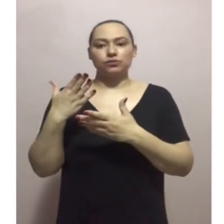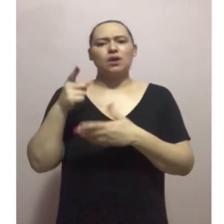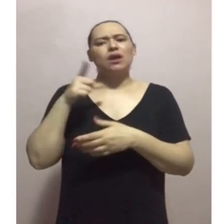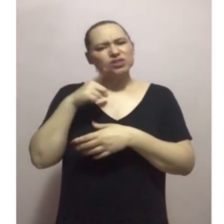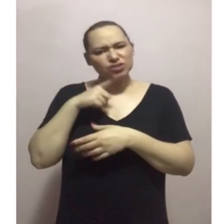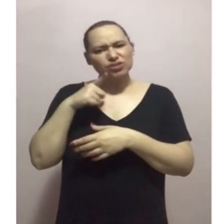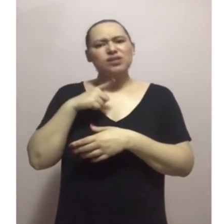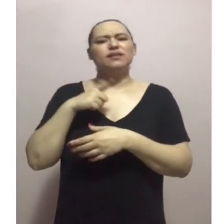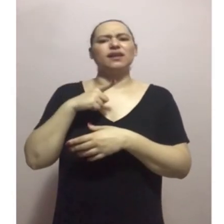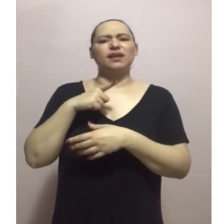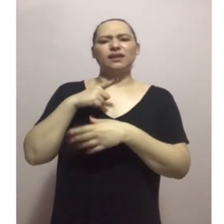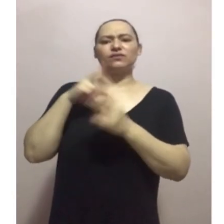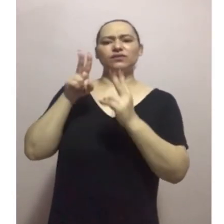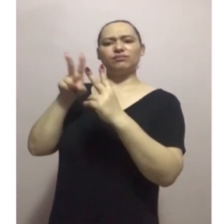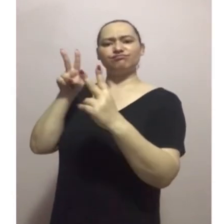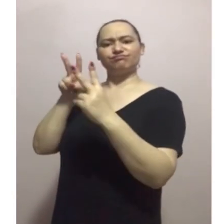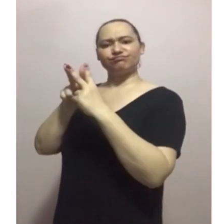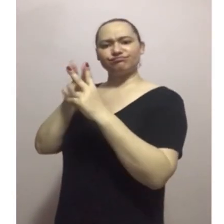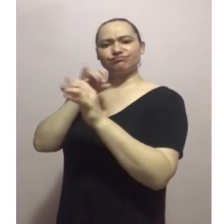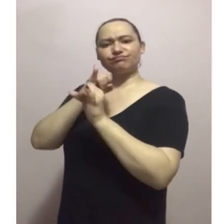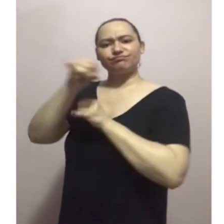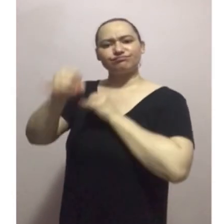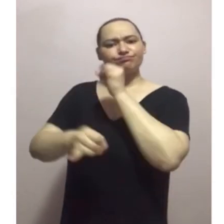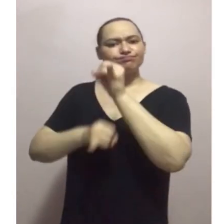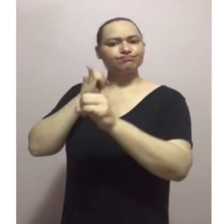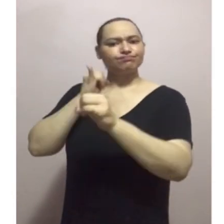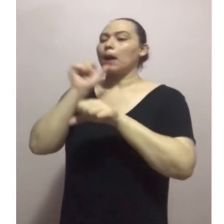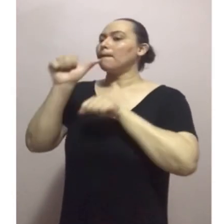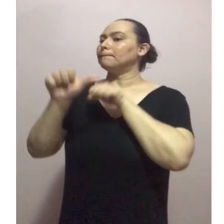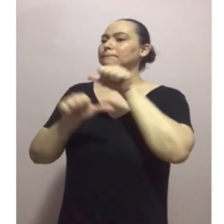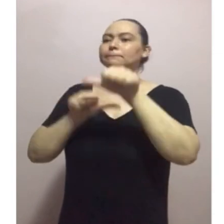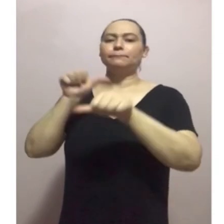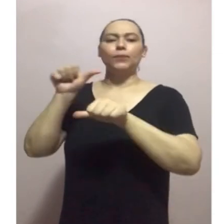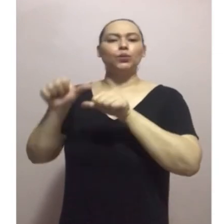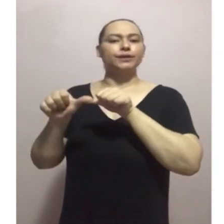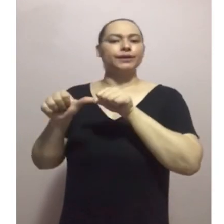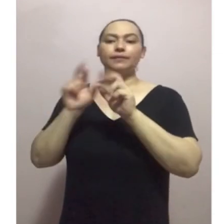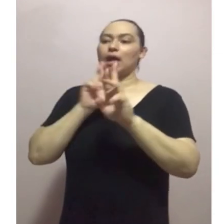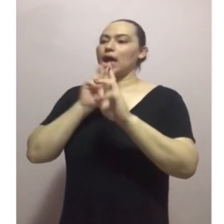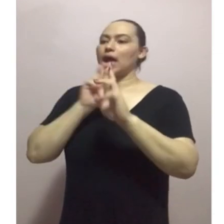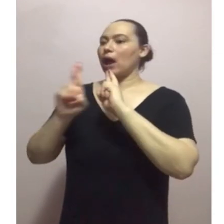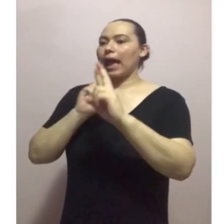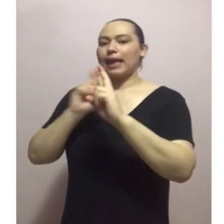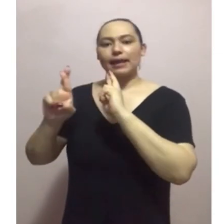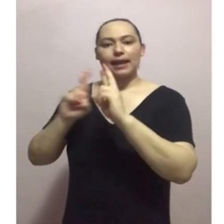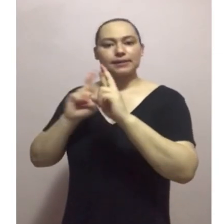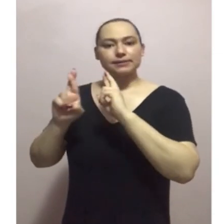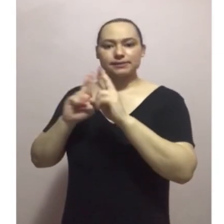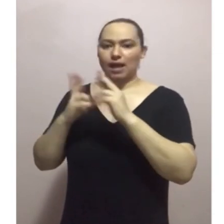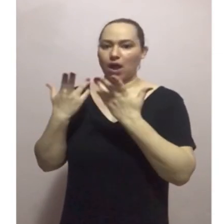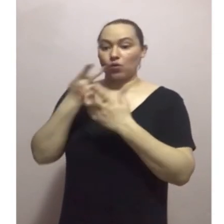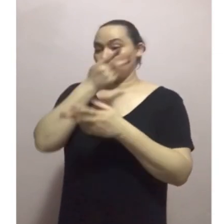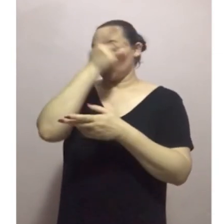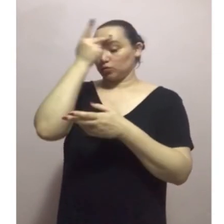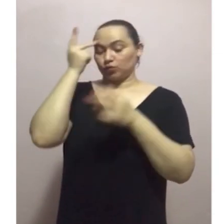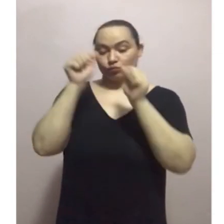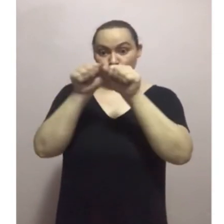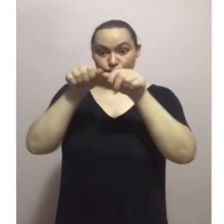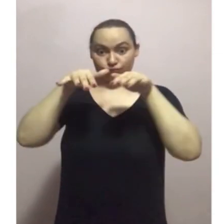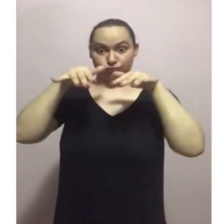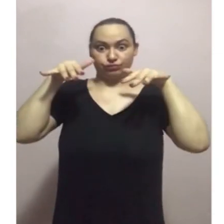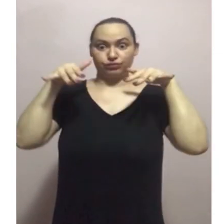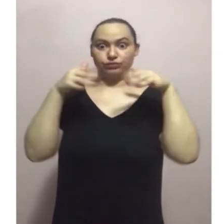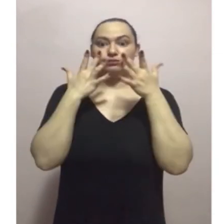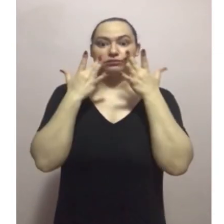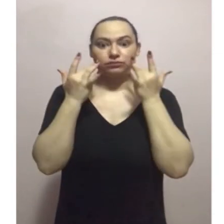a gente teve, é que no ambiente web muda tanto a relação do espectador em relação à